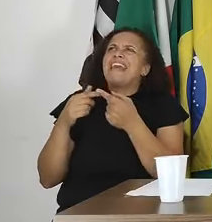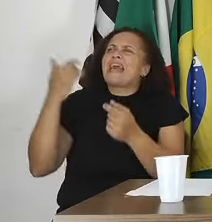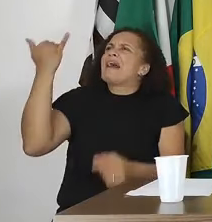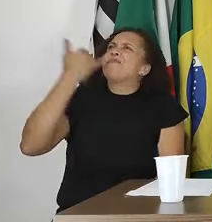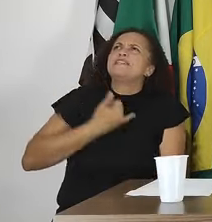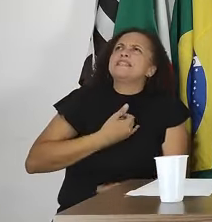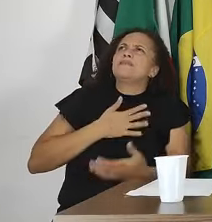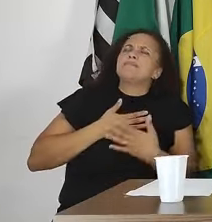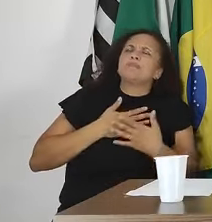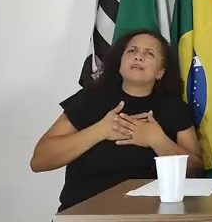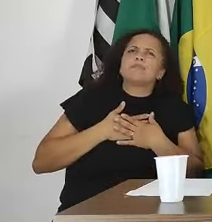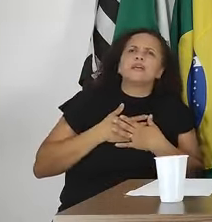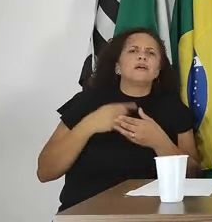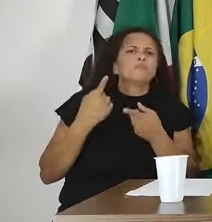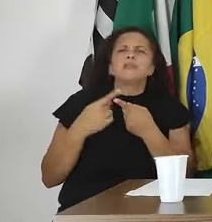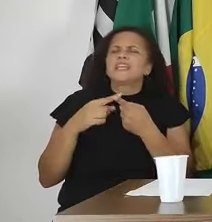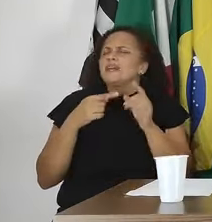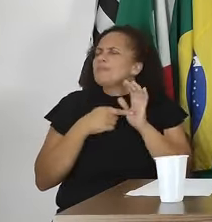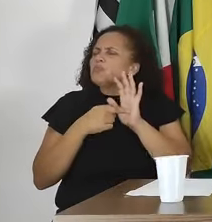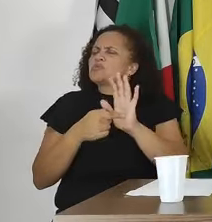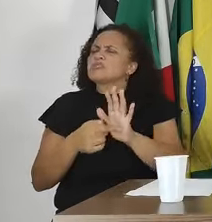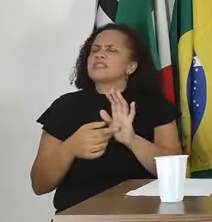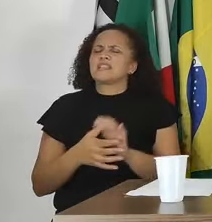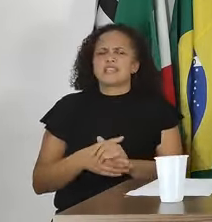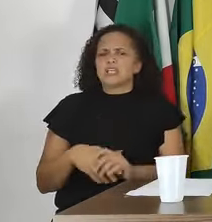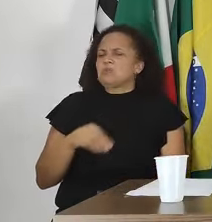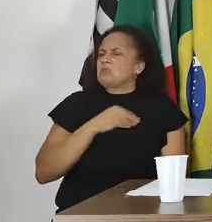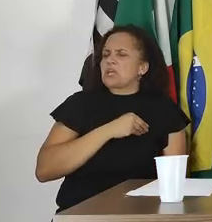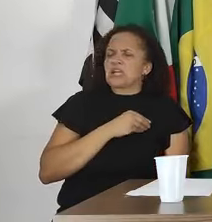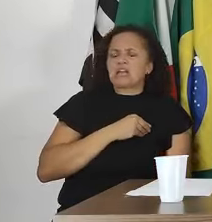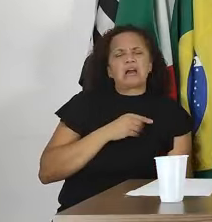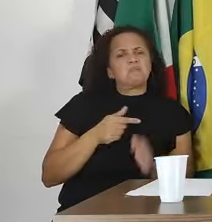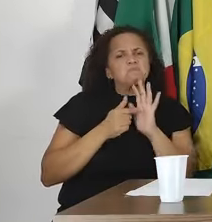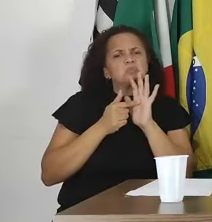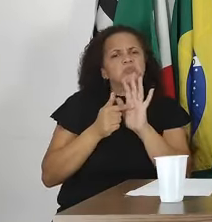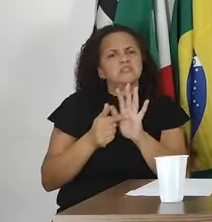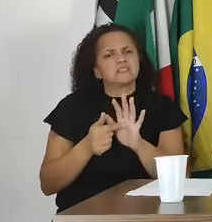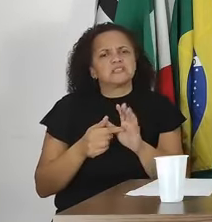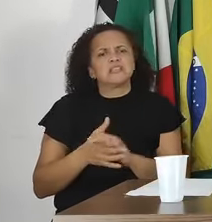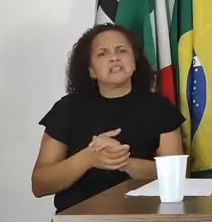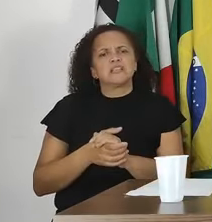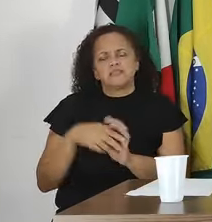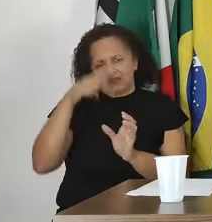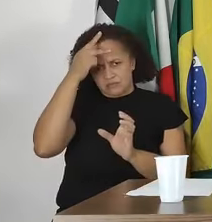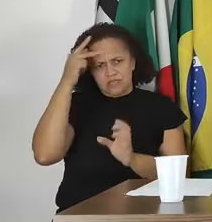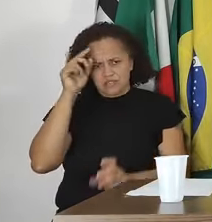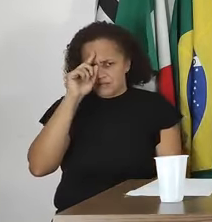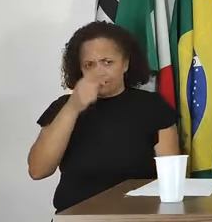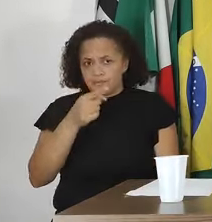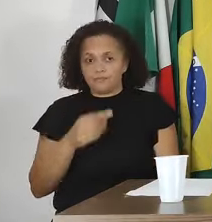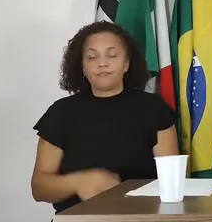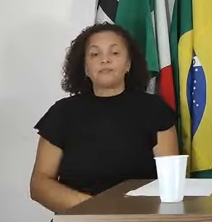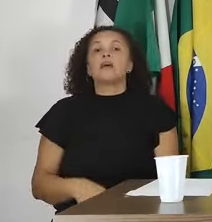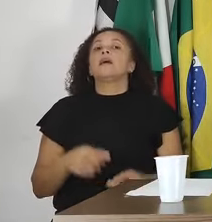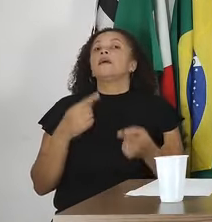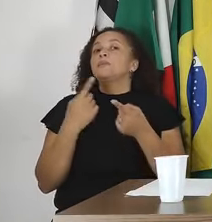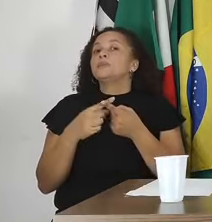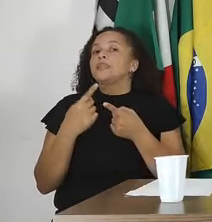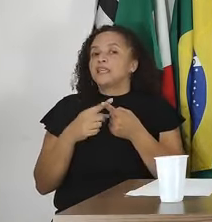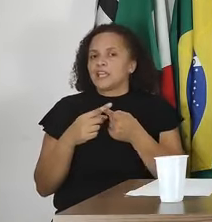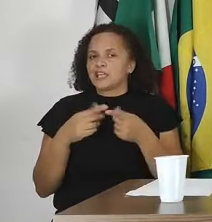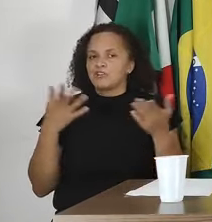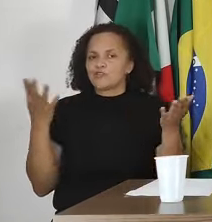falando sobre exposição, sobre pecado, sobre isso? Aí ele falou assim, porque hoje em dia a